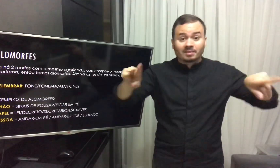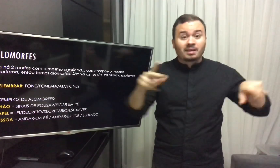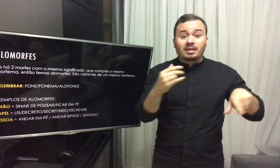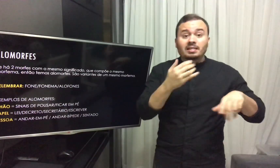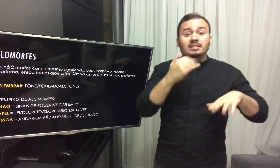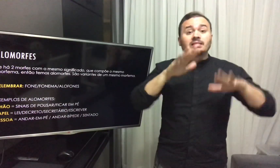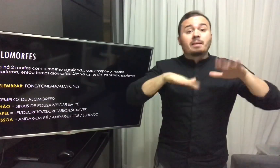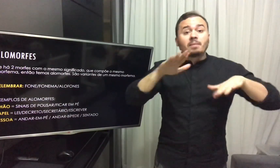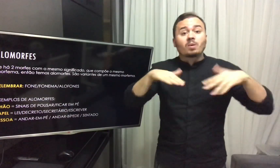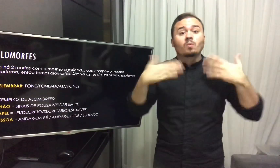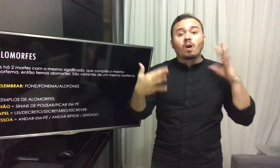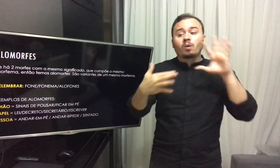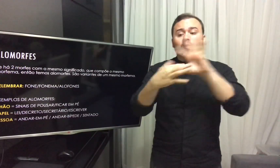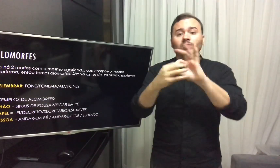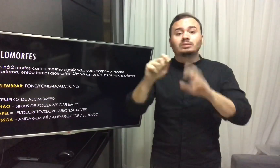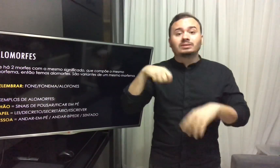ser o dorso do meu antebraço.